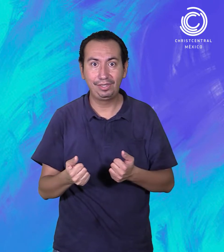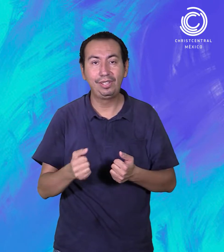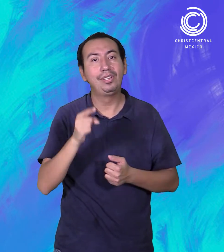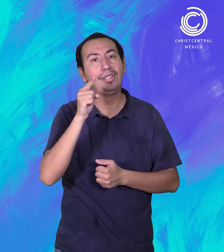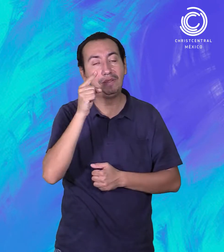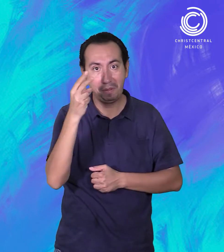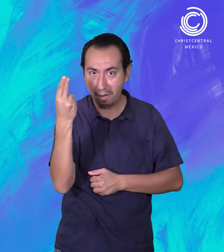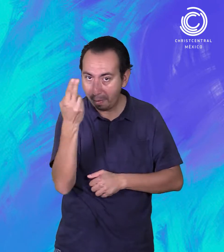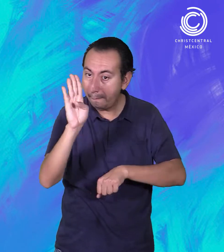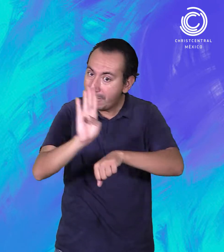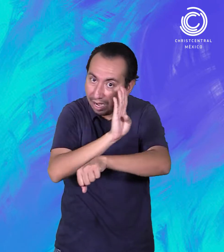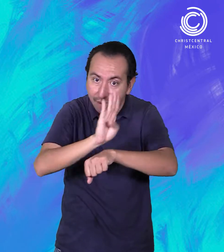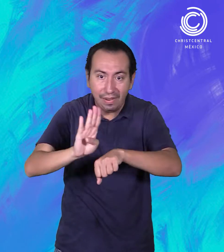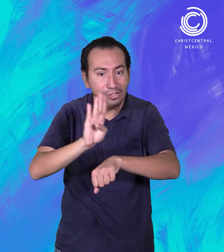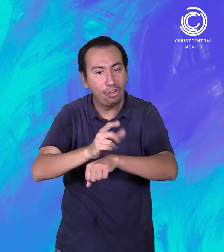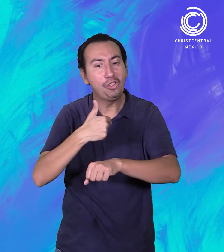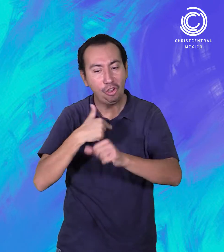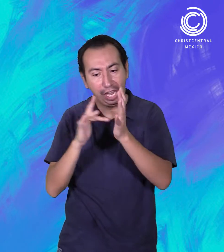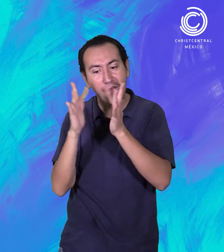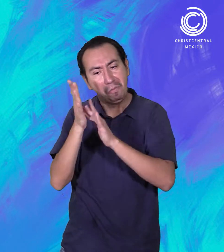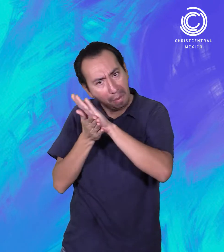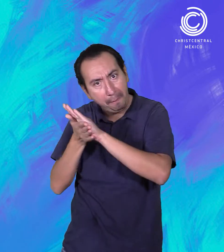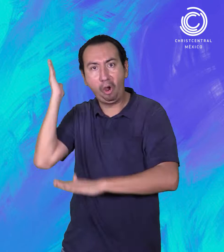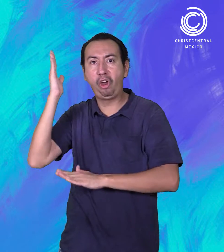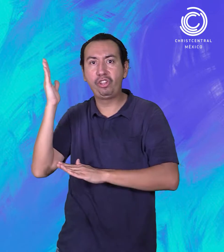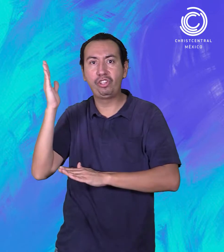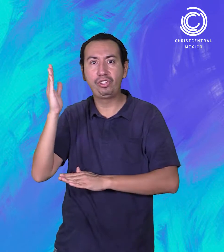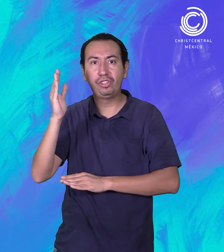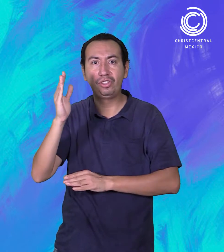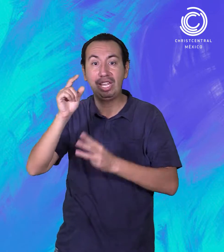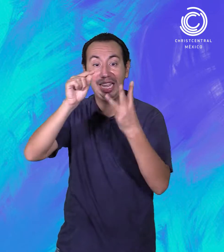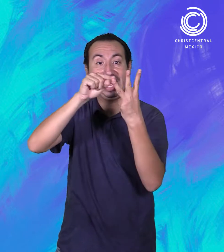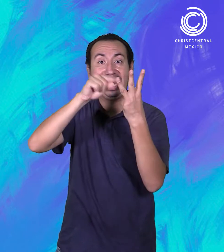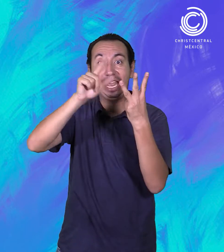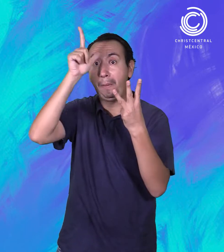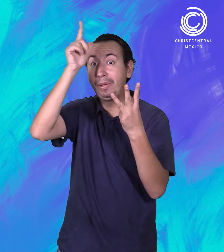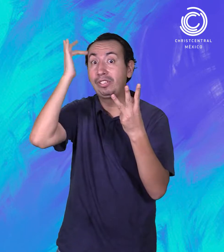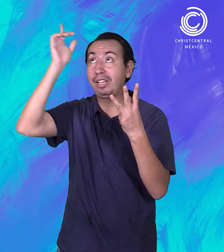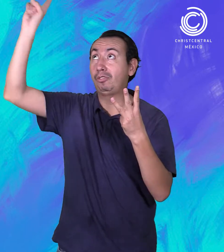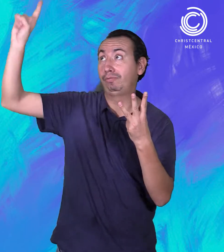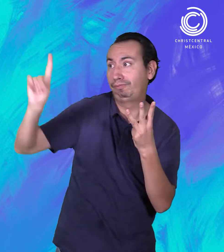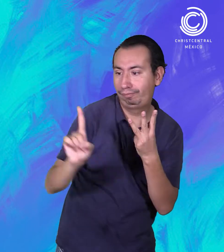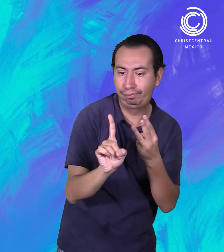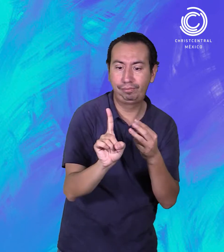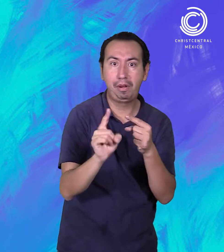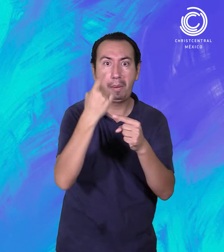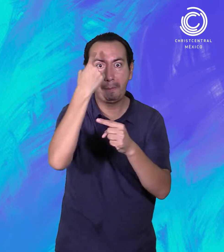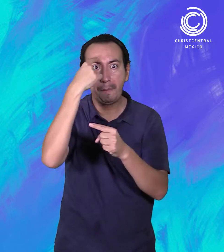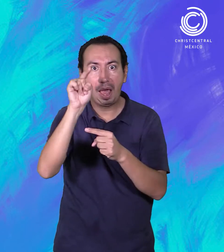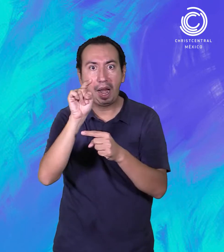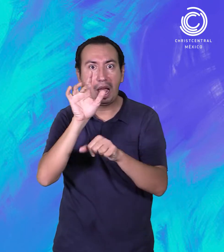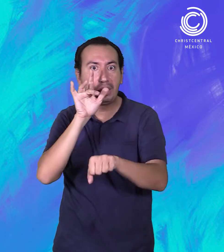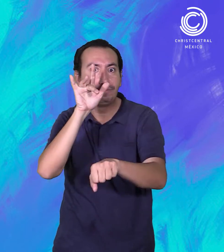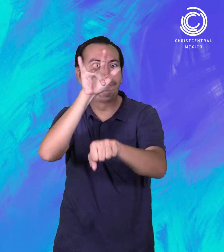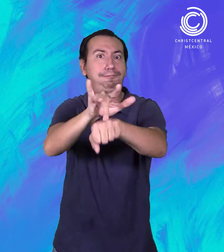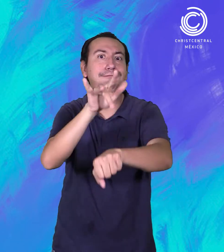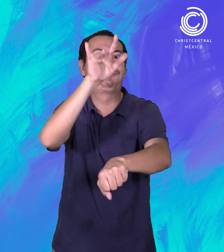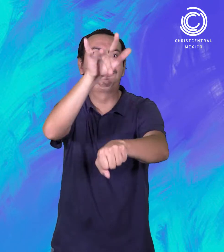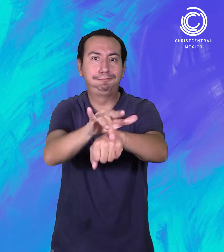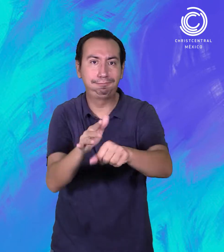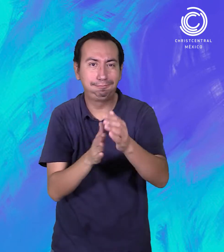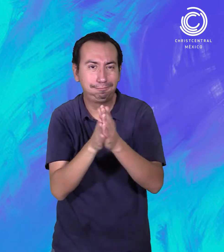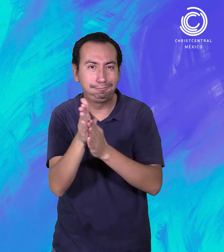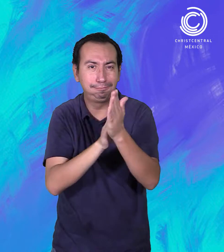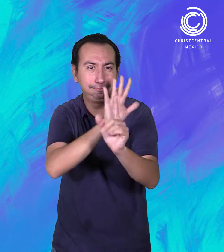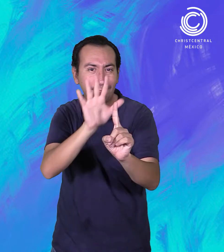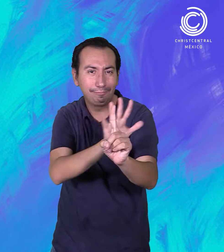les conviene que yo me vaya, para que venga el Espíritu Santo y los convenza principalmente de tres cosas. Y